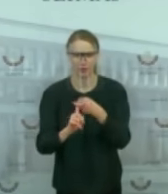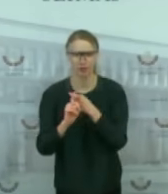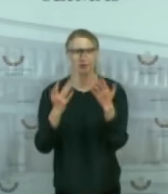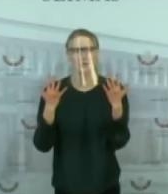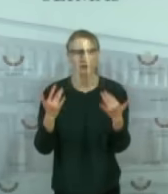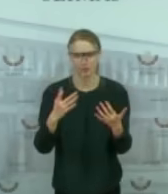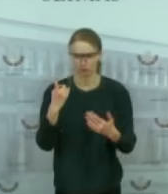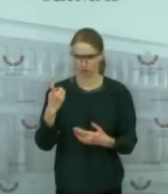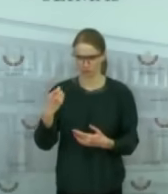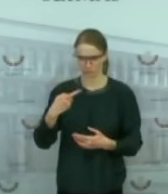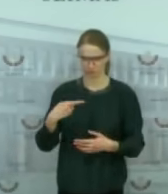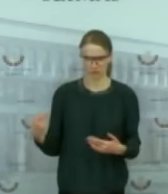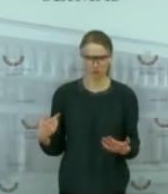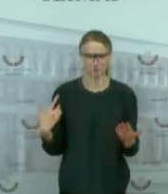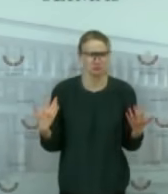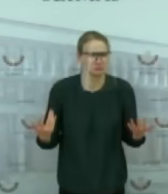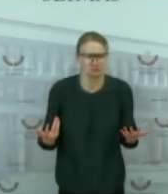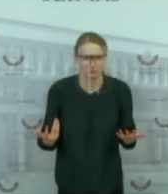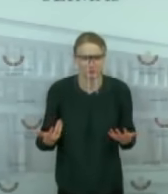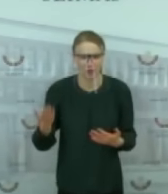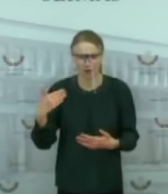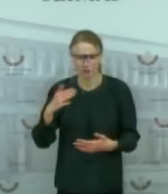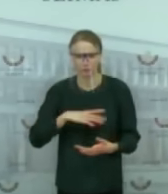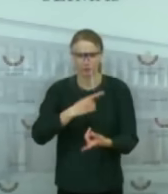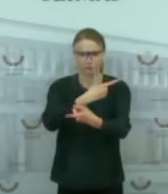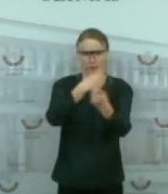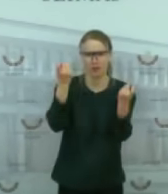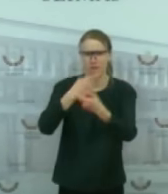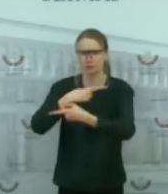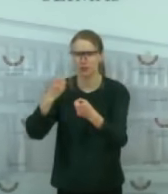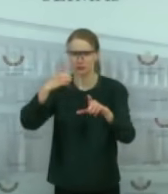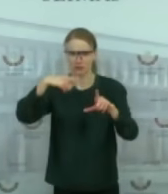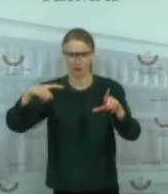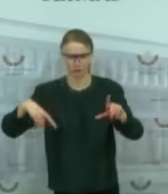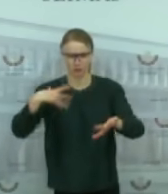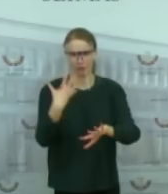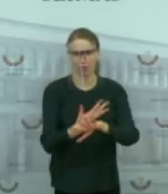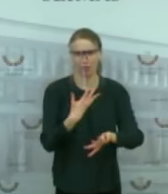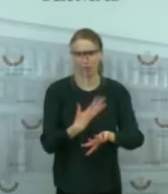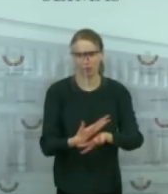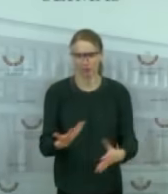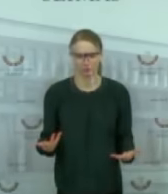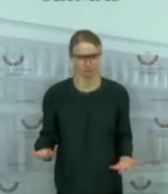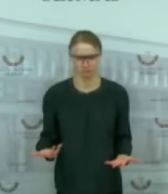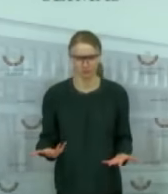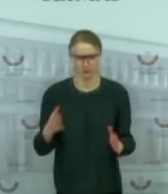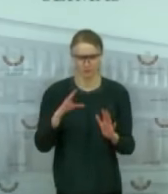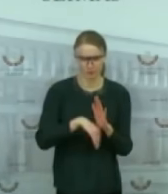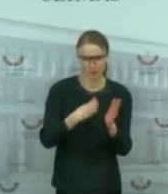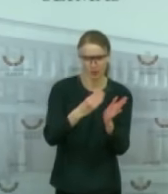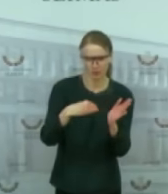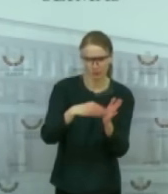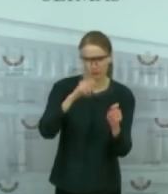100 atvejų. Kodėl tik dabar sureaguota, jog anksčiau skelbta statistika yra netiksli, tai yra buvo įtraukiami ir pakartotiniai